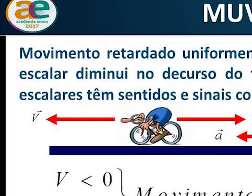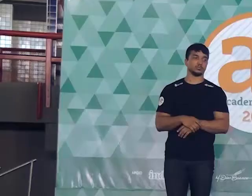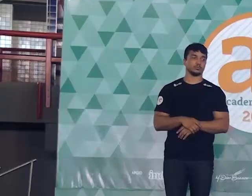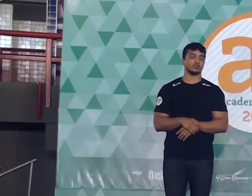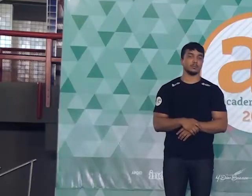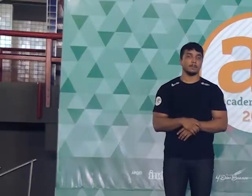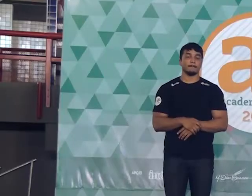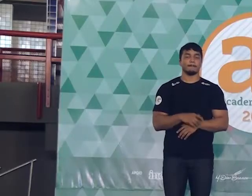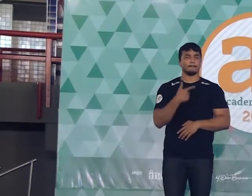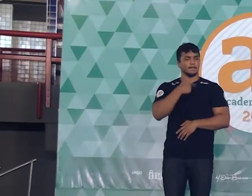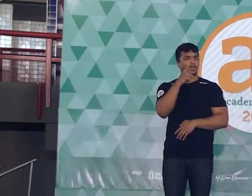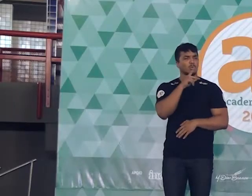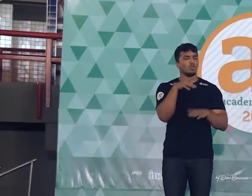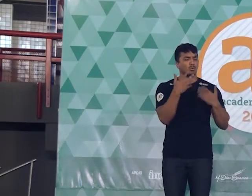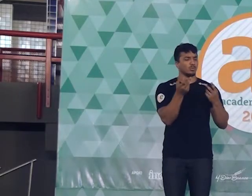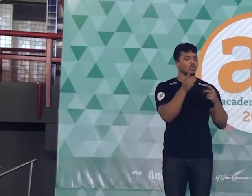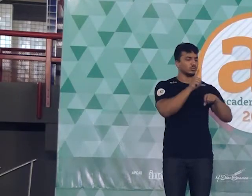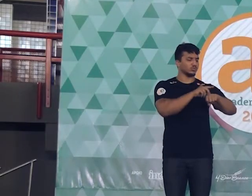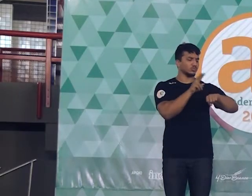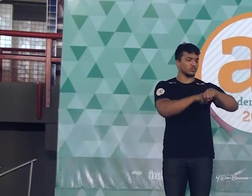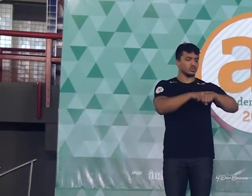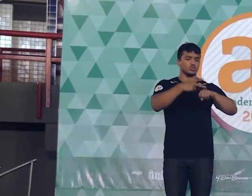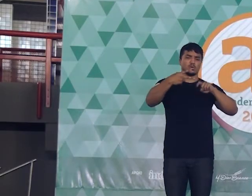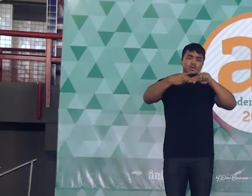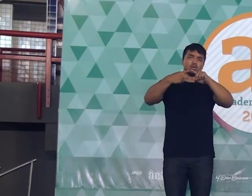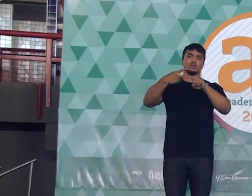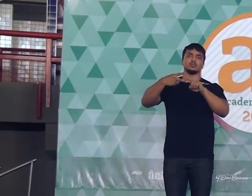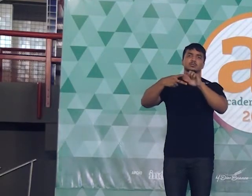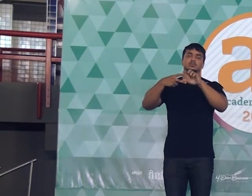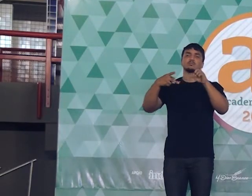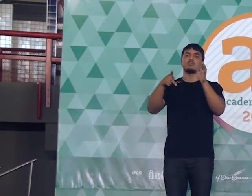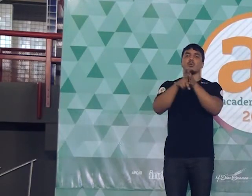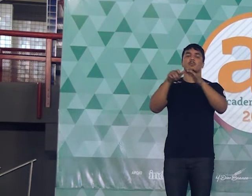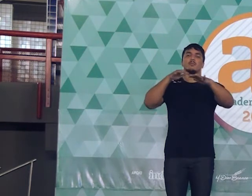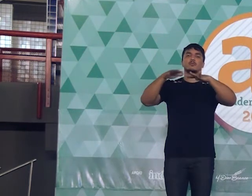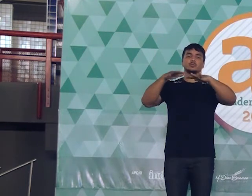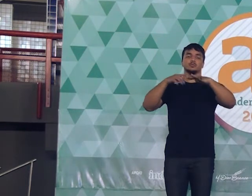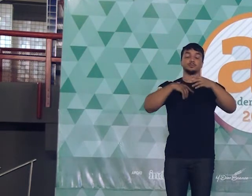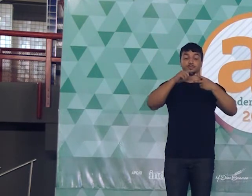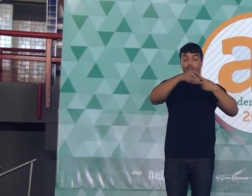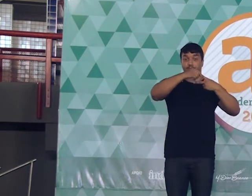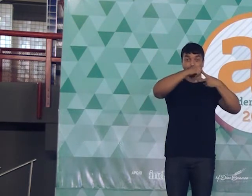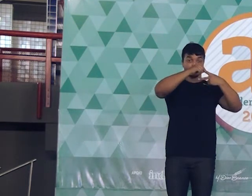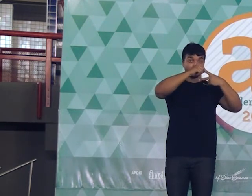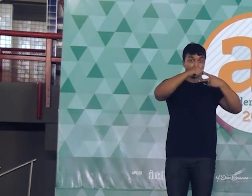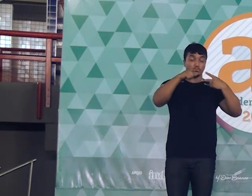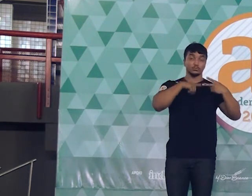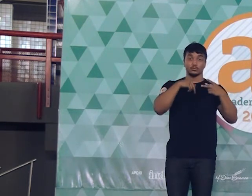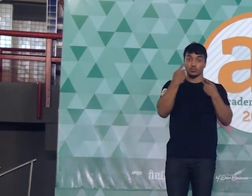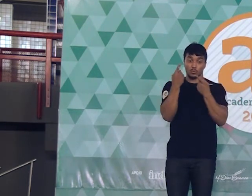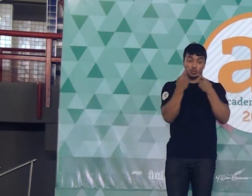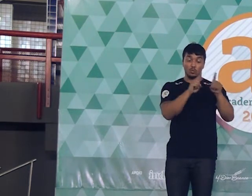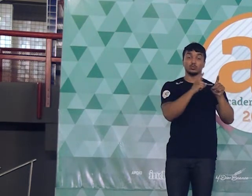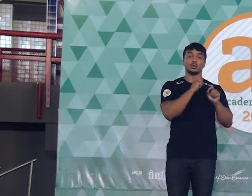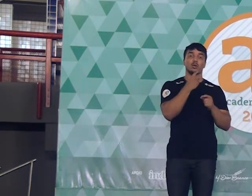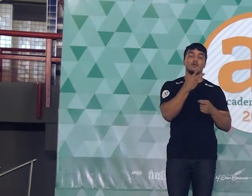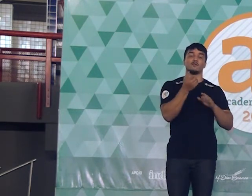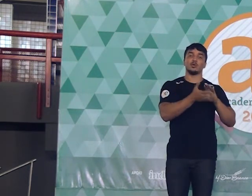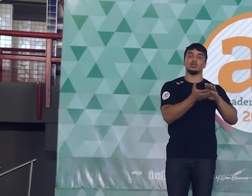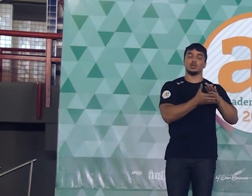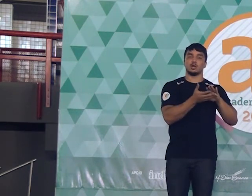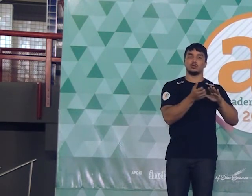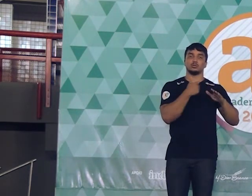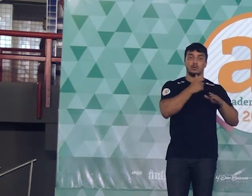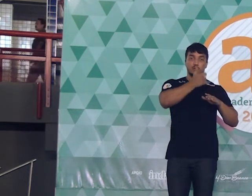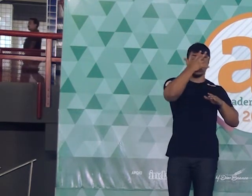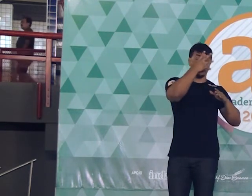professor, quais são as duas classificações que eu tenho de movimento? Primeiro, exclusivamente contra a velocidade.